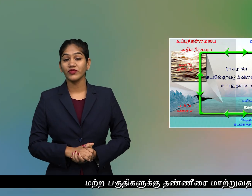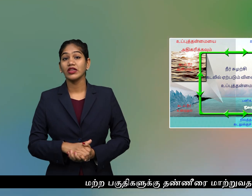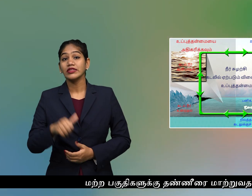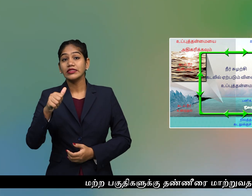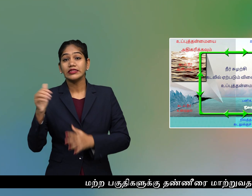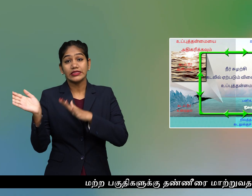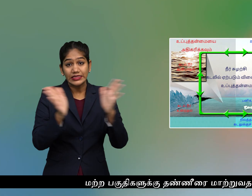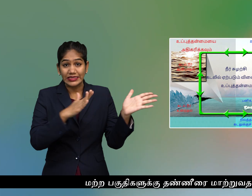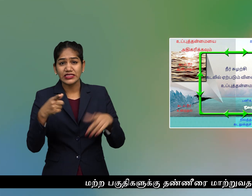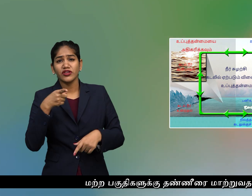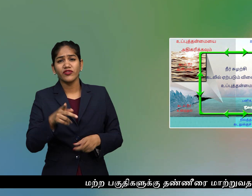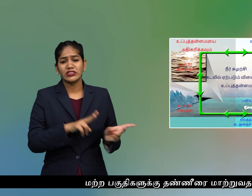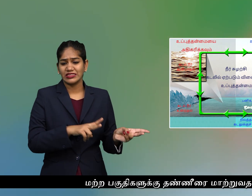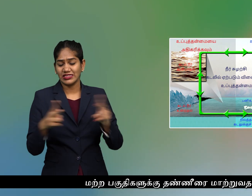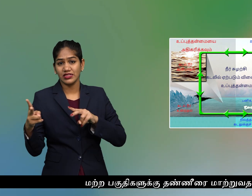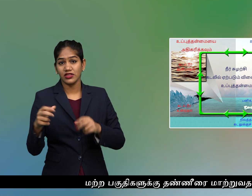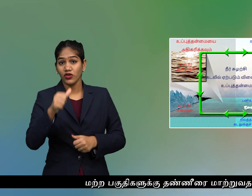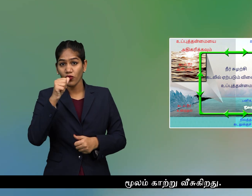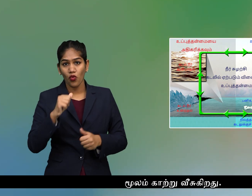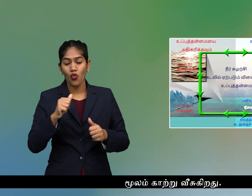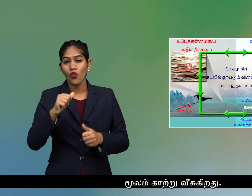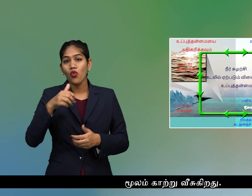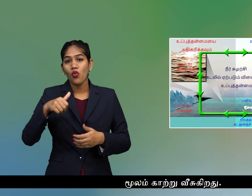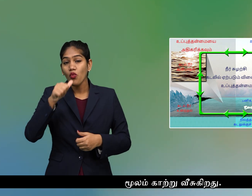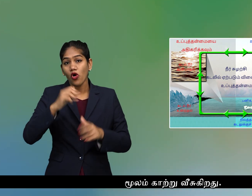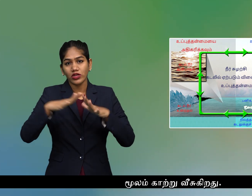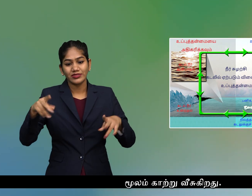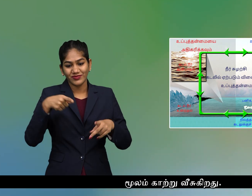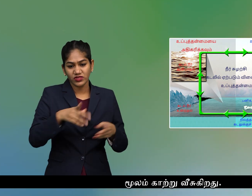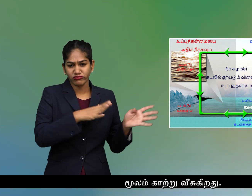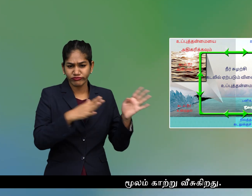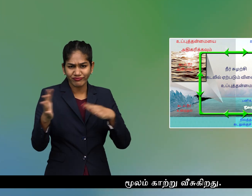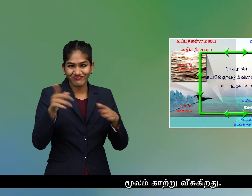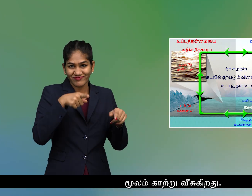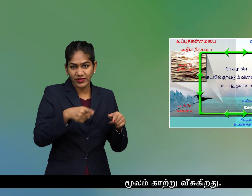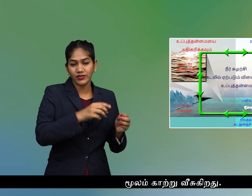மற்ற பகுதிகளுக்கு தண்ணீரை மாற்றுவதன் மூலம் காற்று வீசுகிறது.